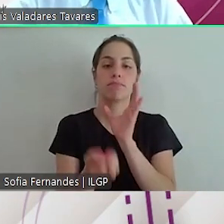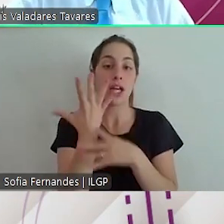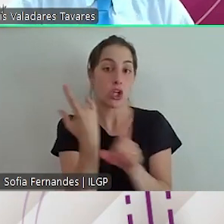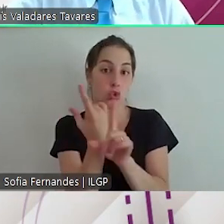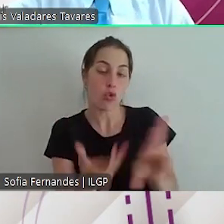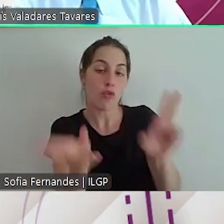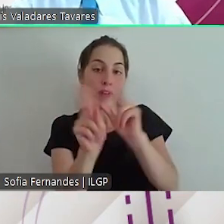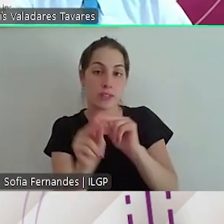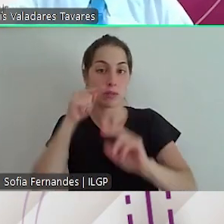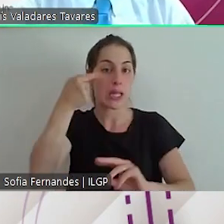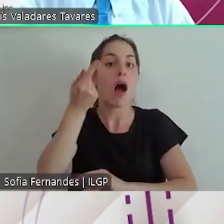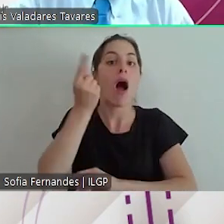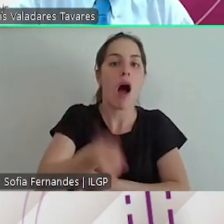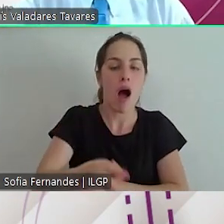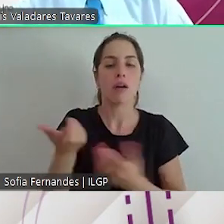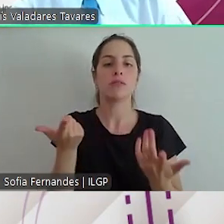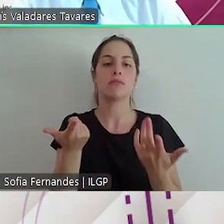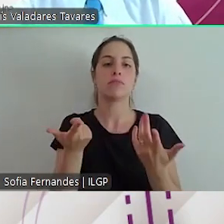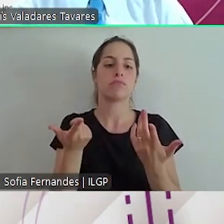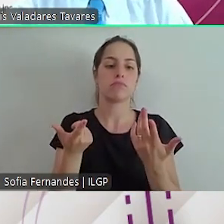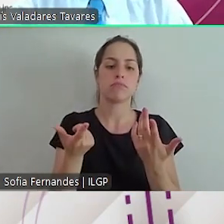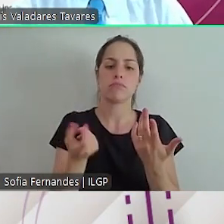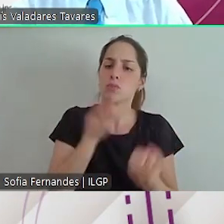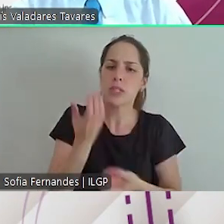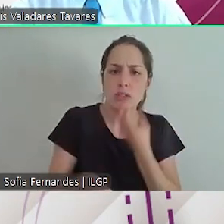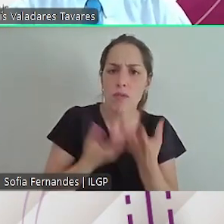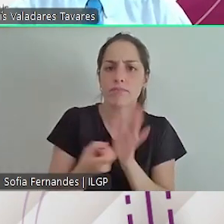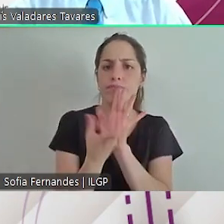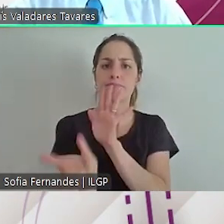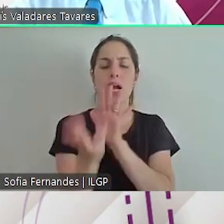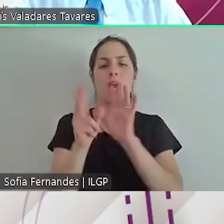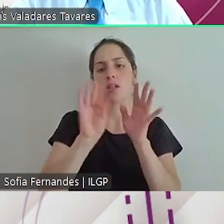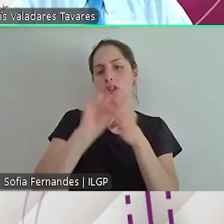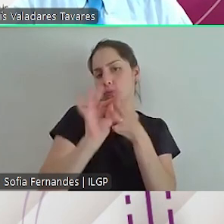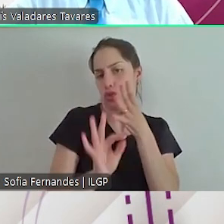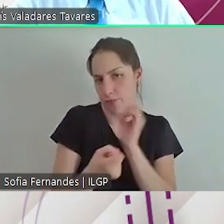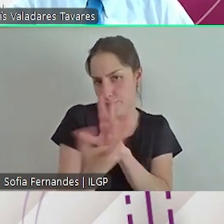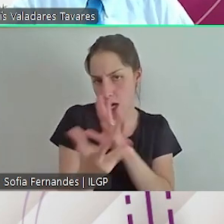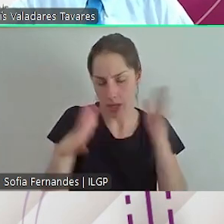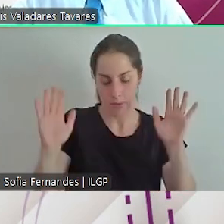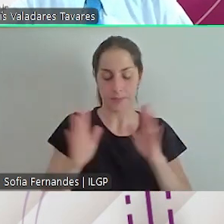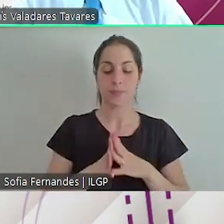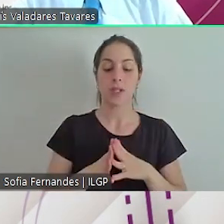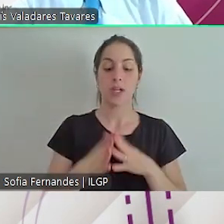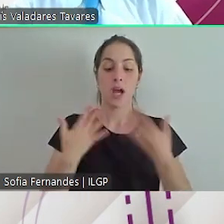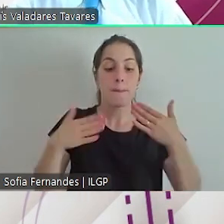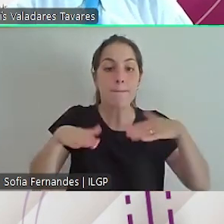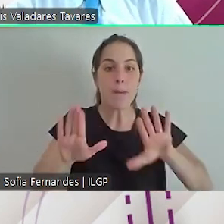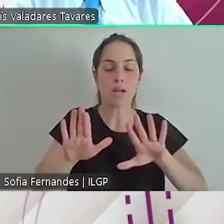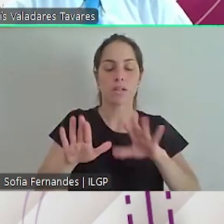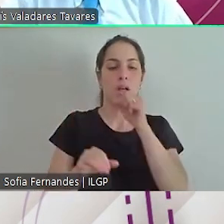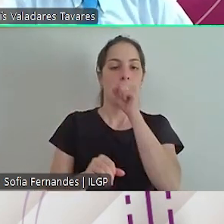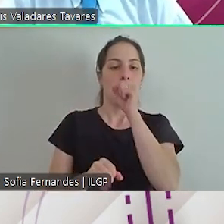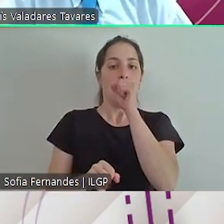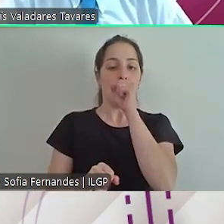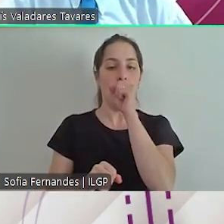especialistas da inovação adotam muitas classificações, muitas tipologias, etc. Mas, no fundo, a razão de ser da